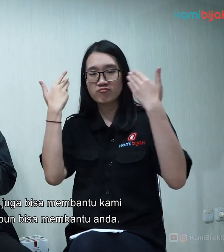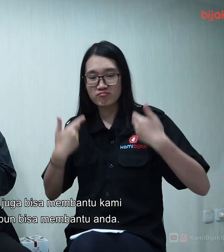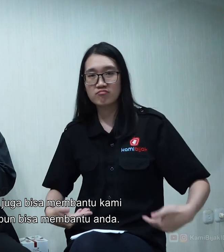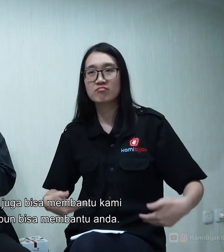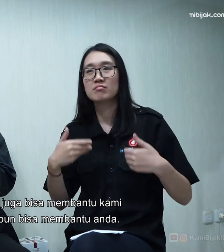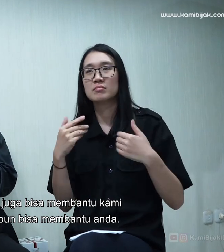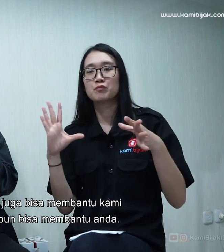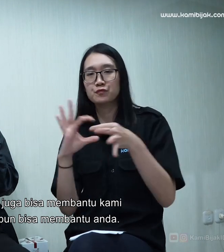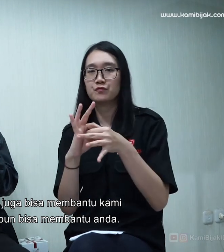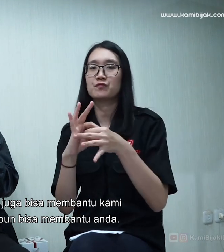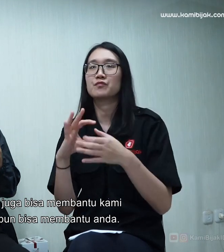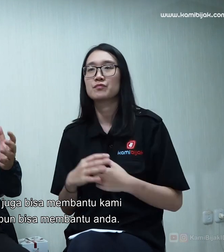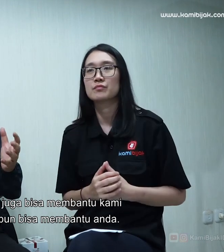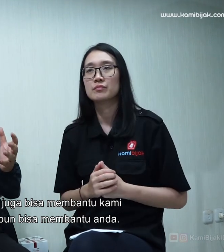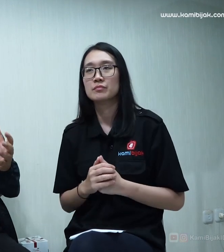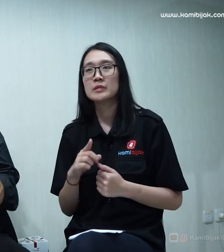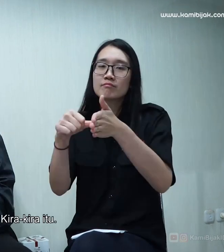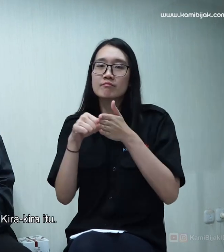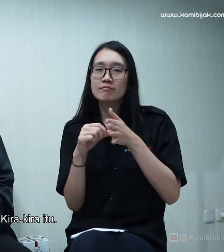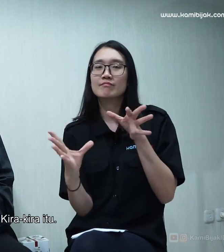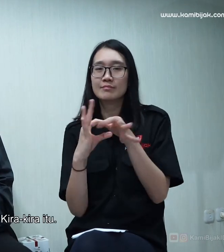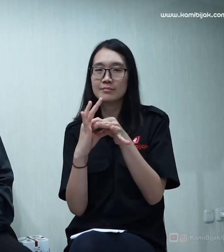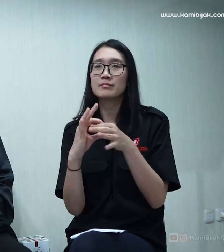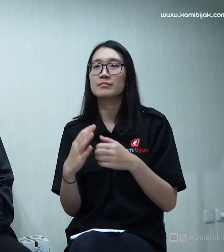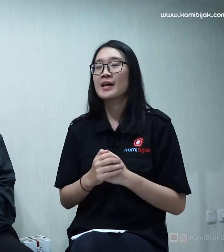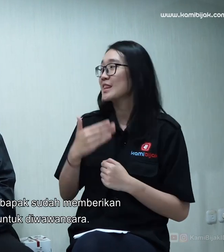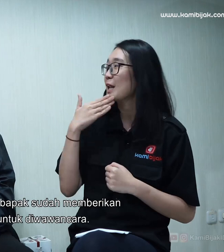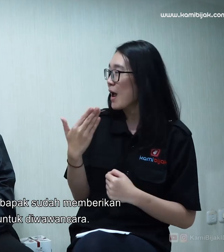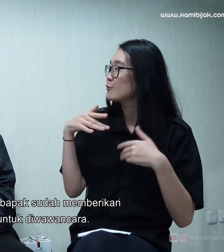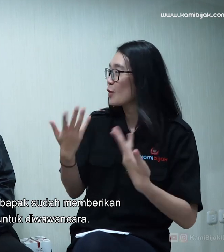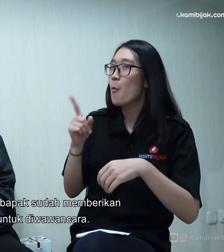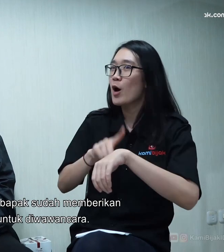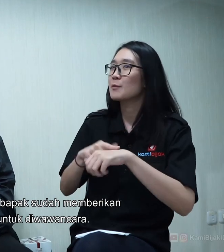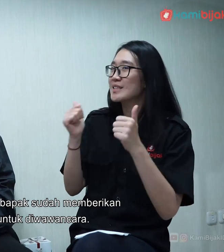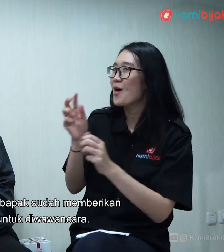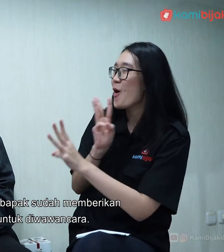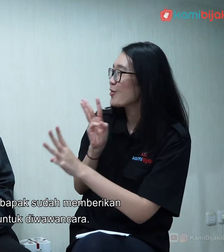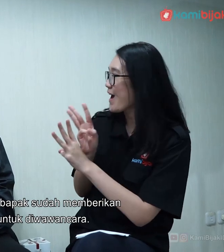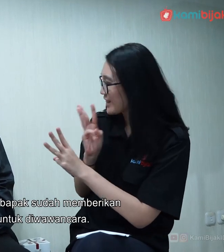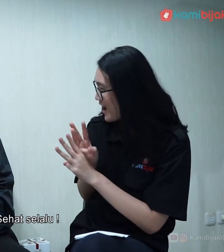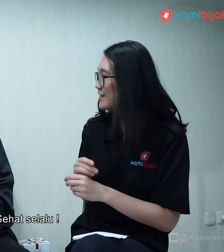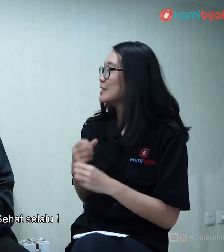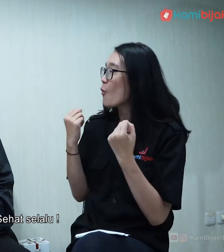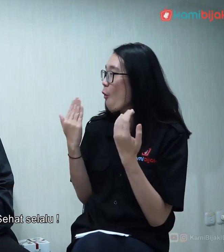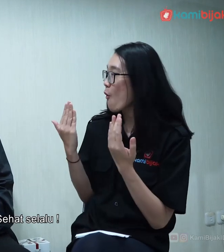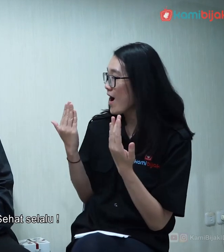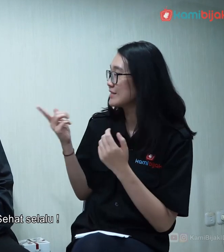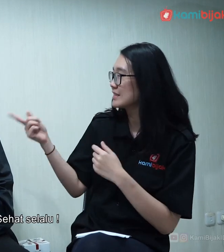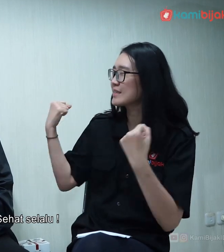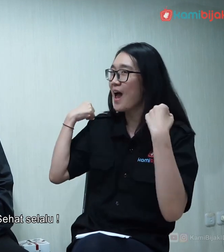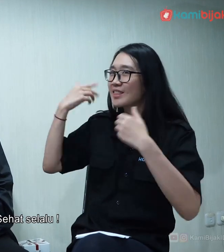Karena kami pun bisa membantu Anda. Saya kira itu. Oke, terima kasih Pak Samos sudah memberikan waktu